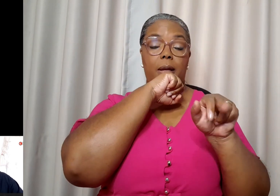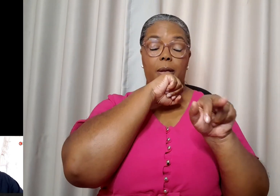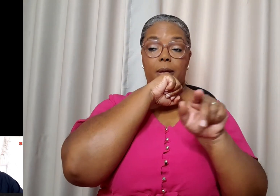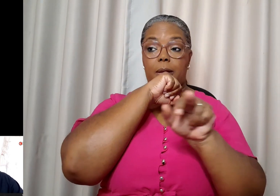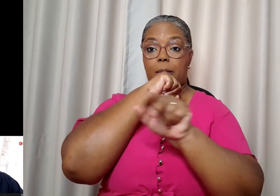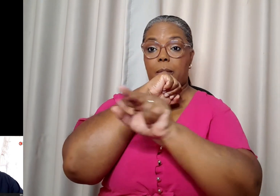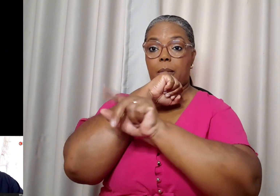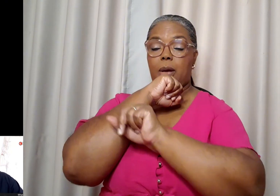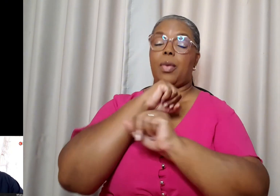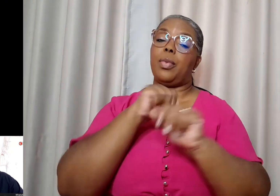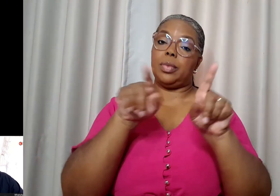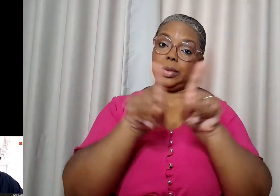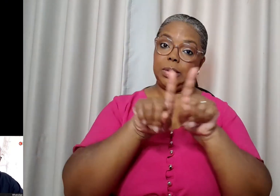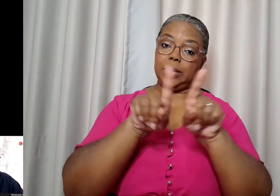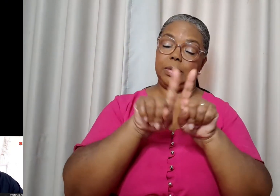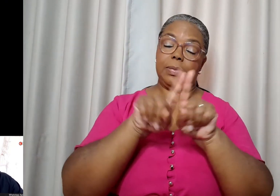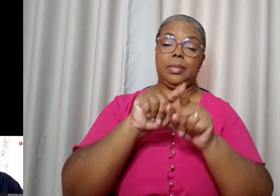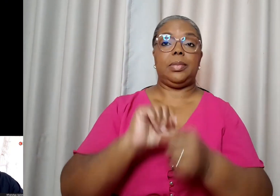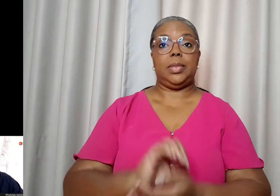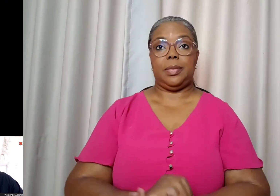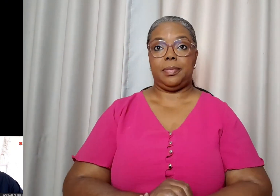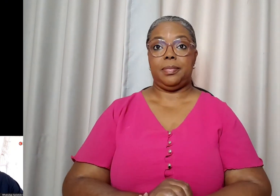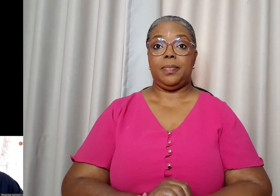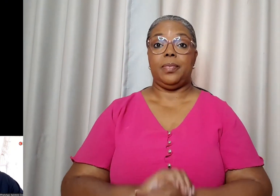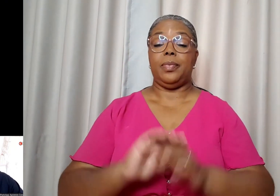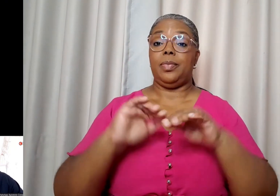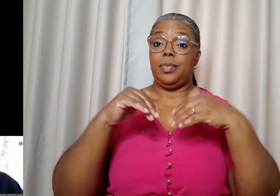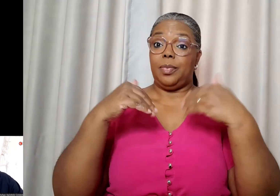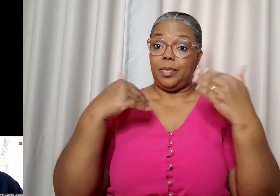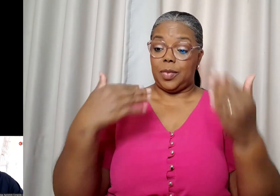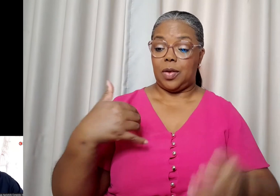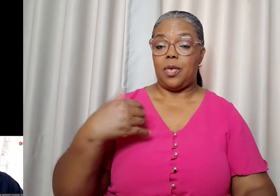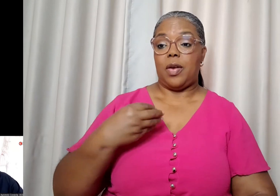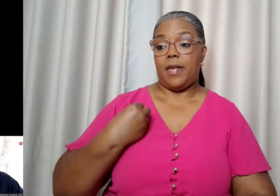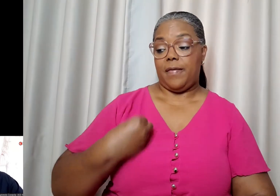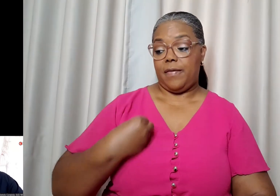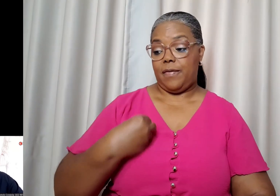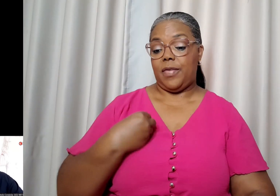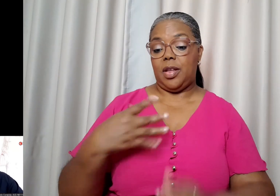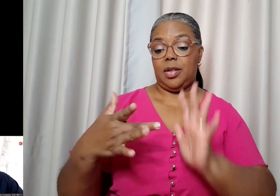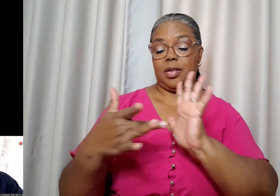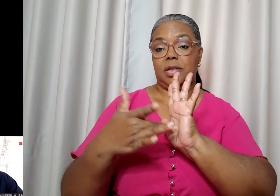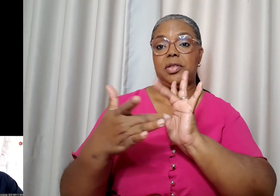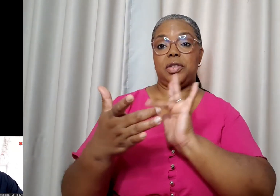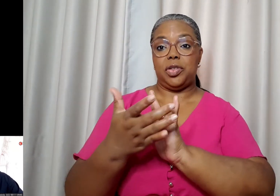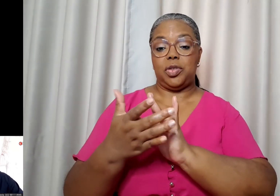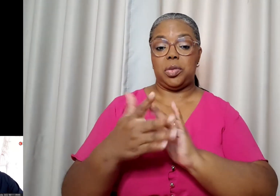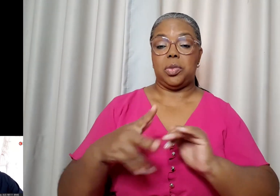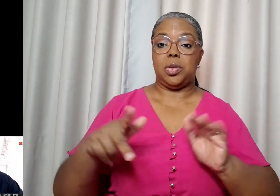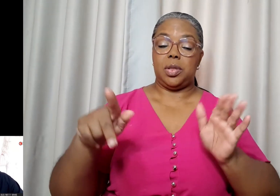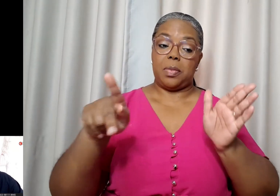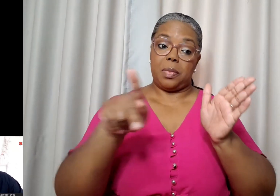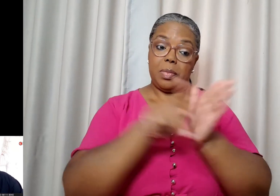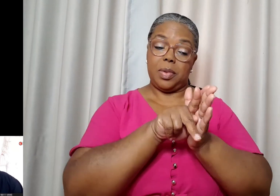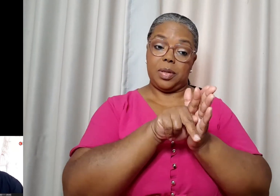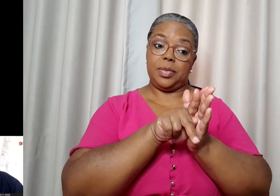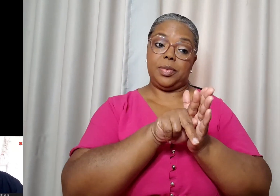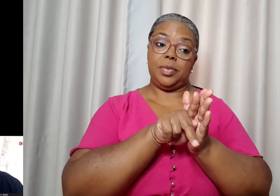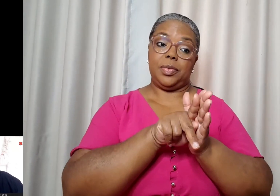Então, quer dizer, a grande parte da sua vida, ele pertenceu mais